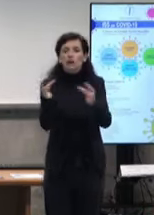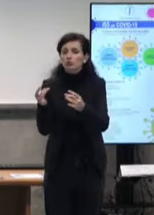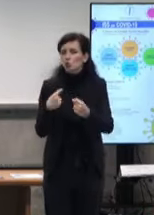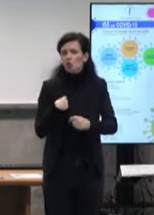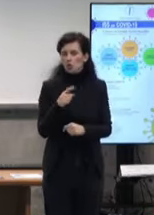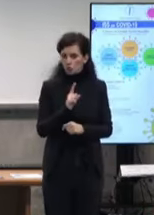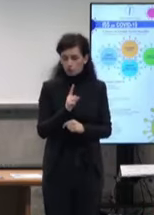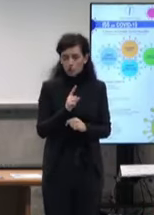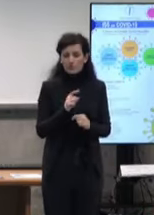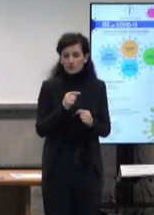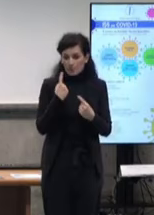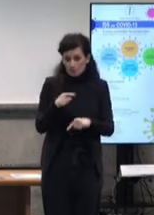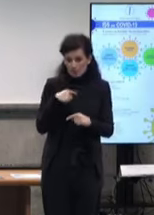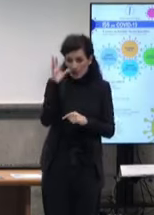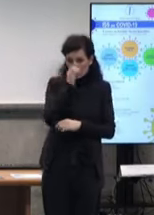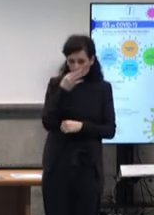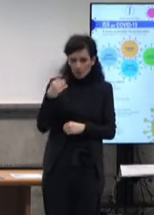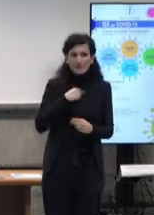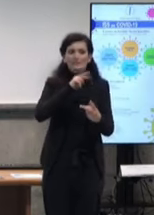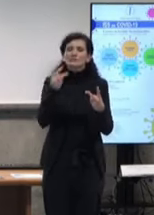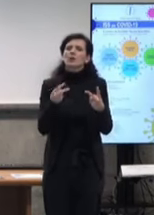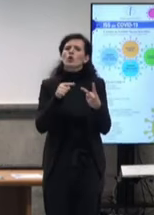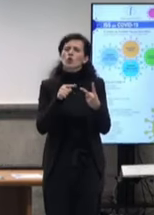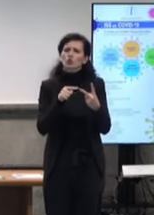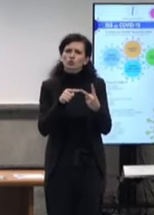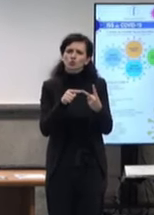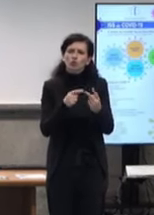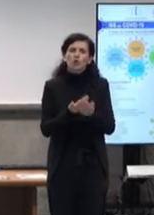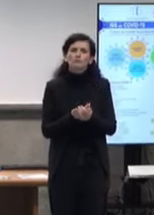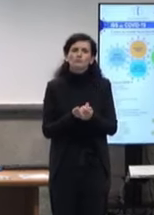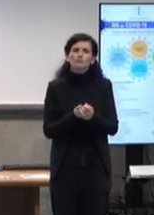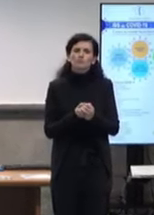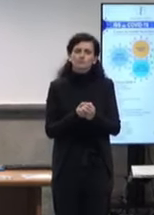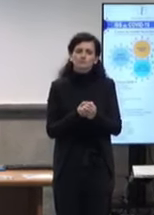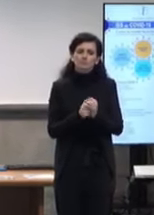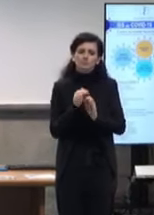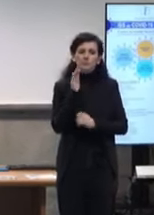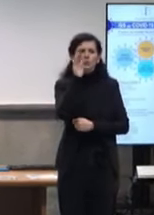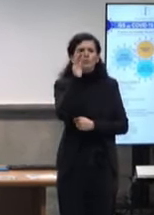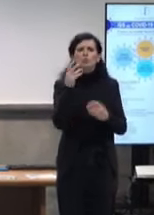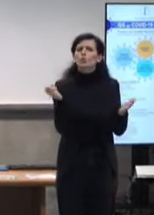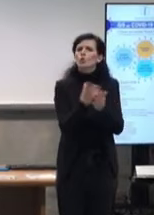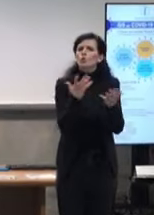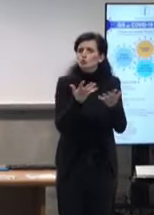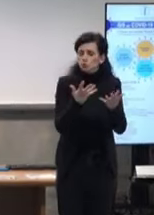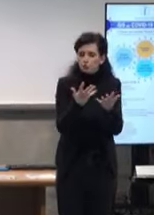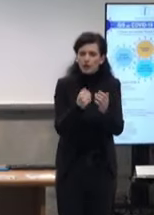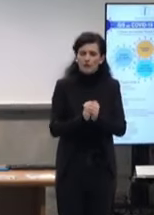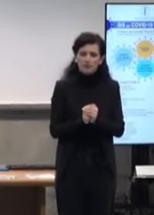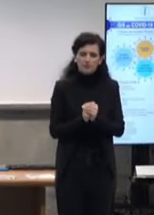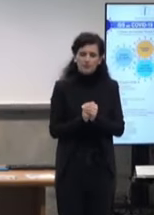così la seconda domanda riguarda quello che succederà ecco in futuro abbiamo letto un'intervista